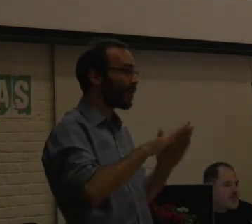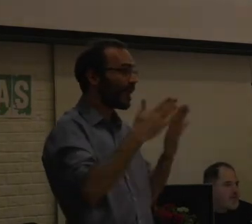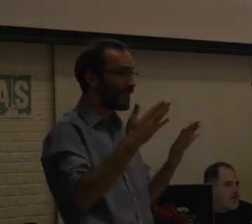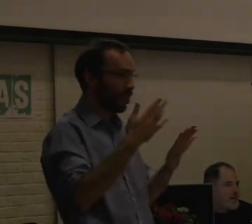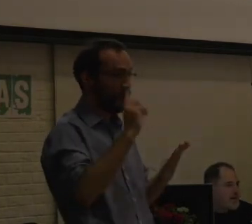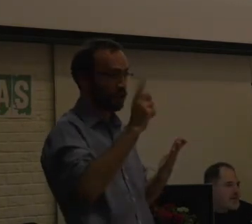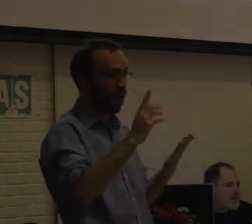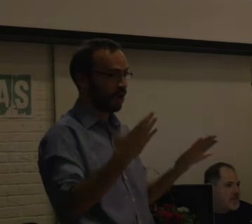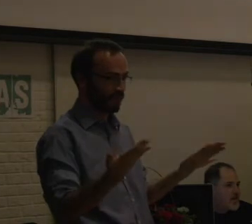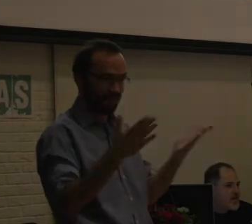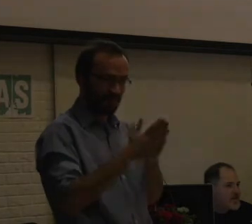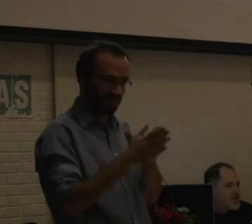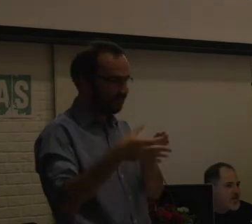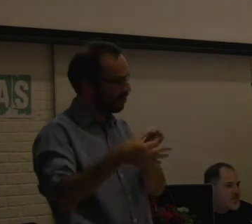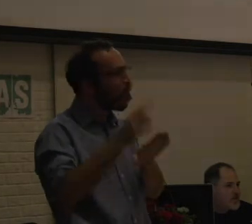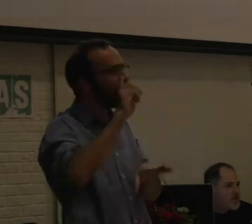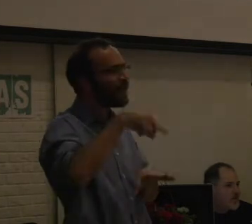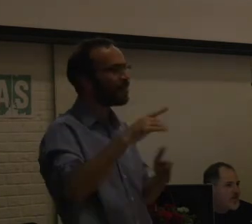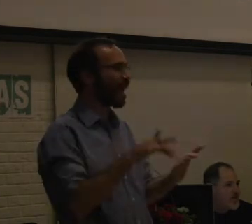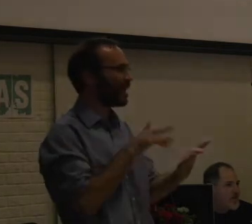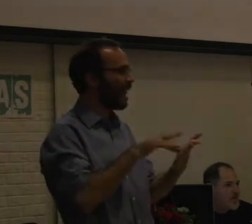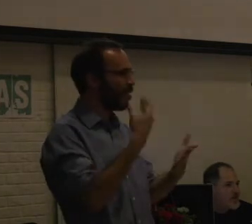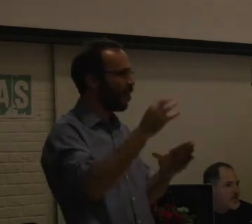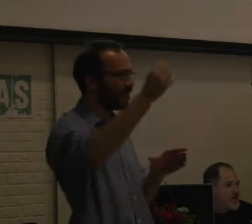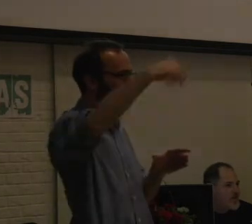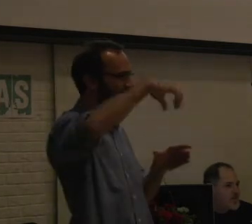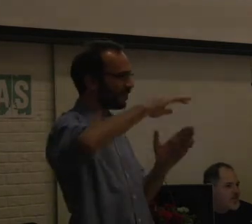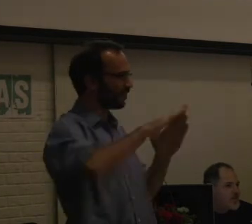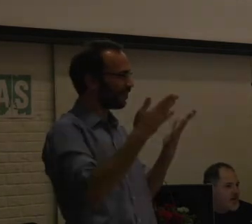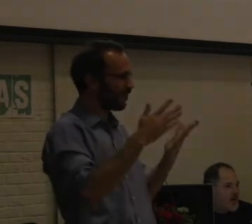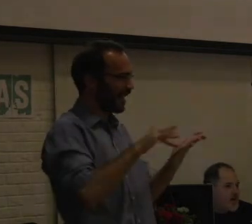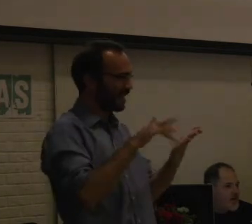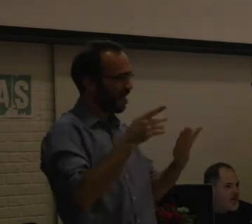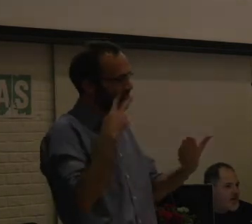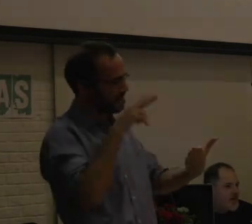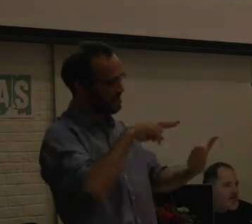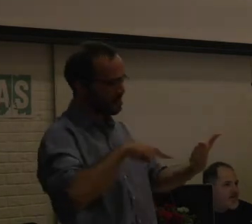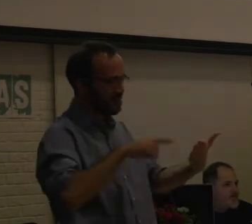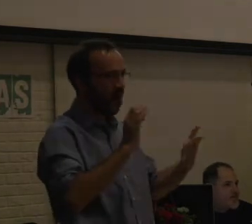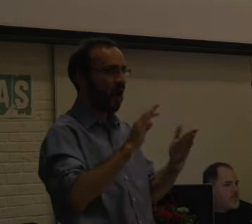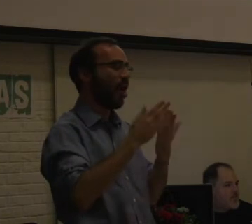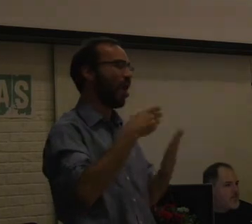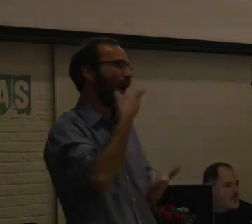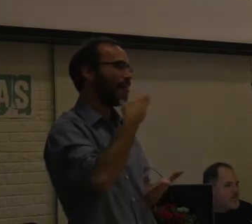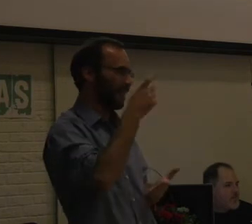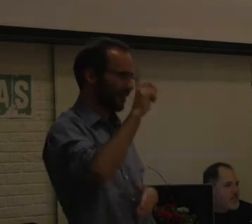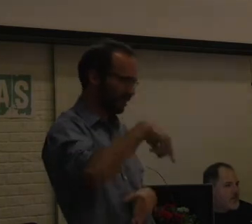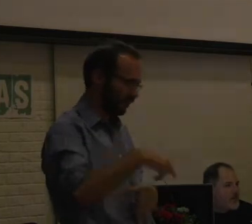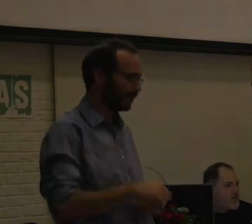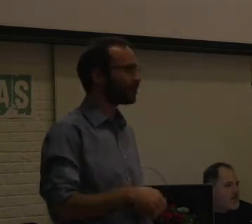también para tablets, en Casa del Libro, en la tienda de ebooks para Apple, y va a estar muy